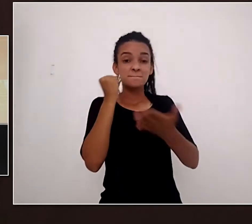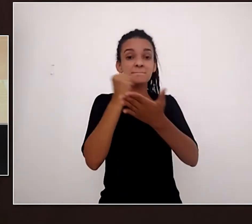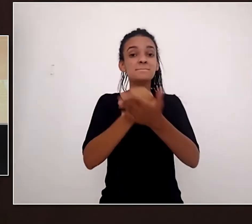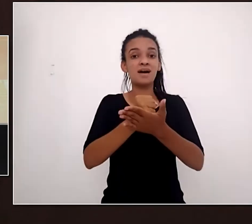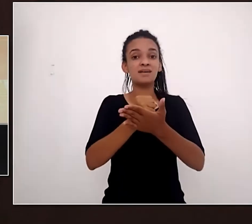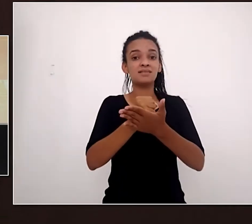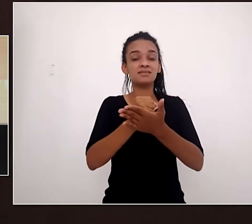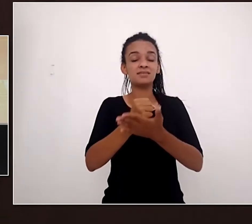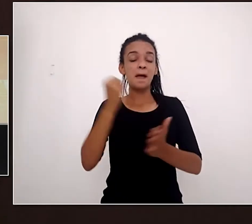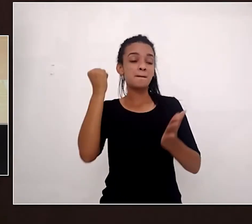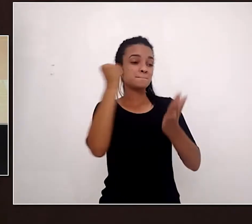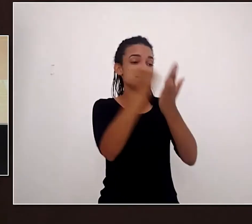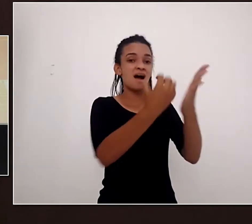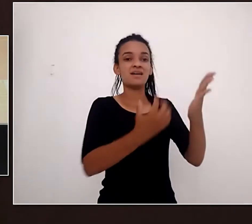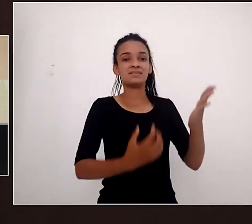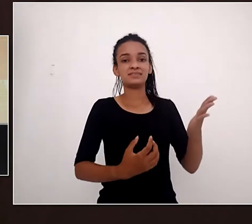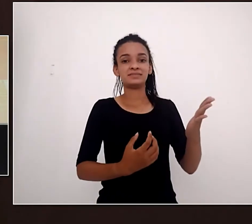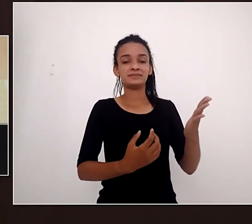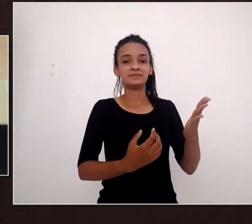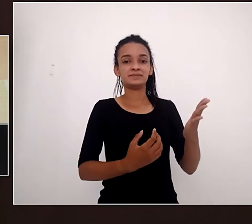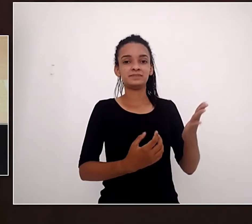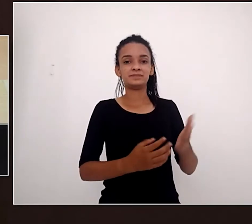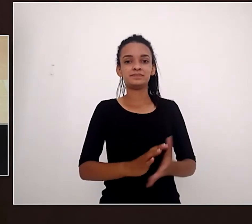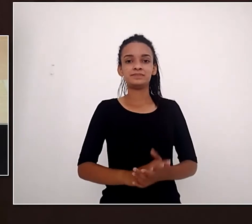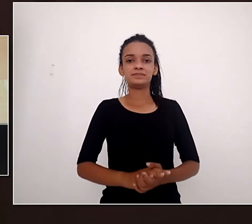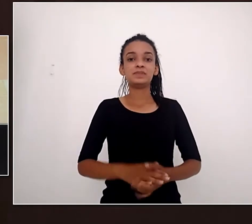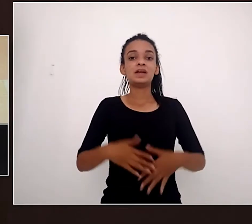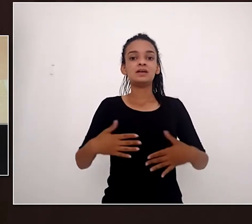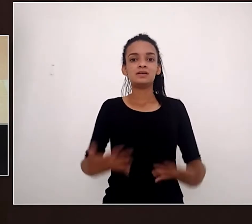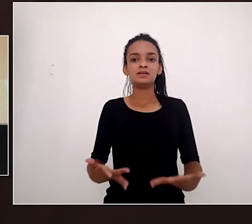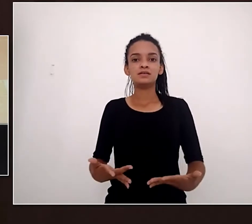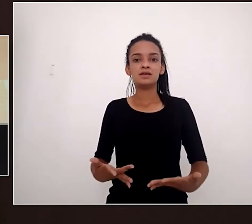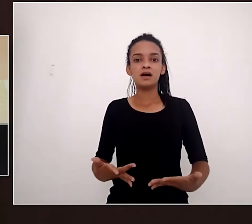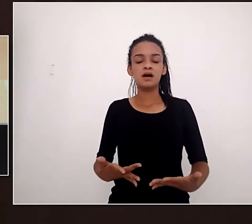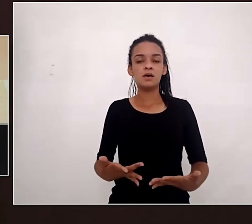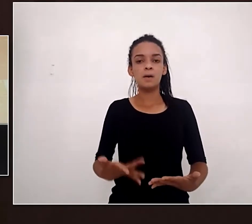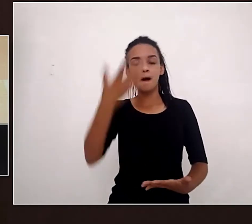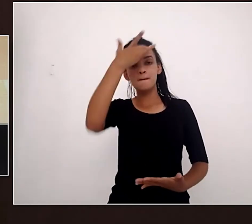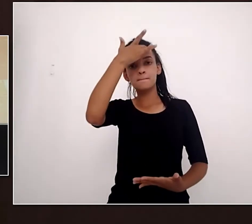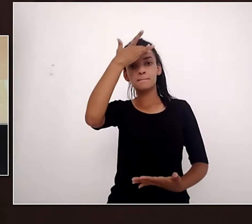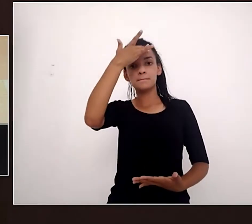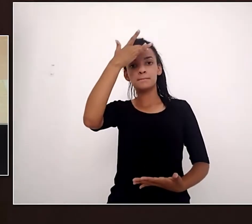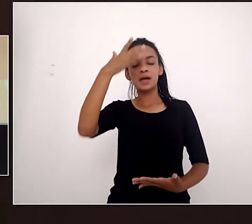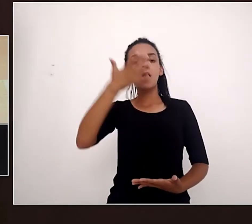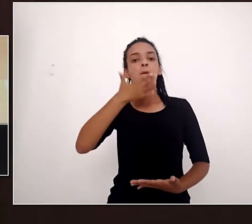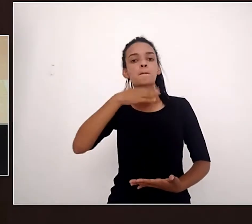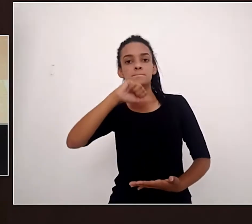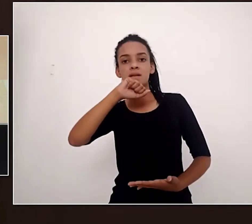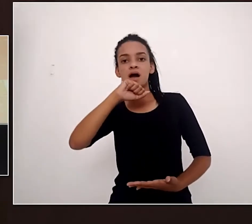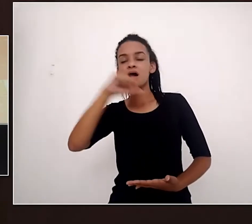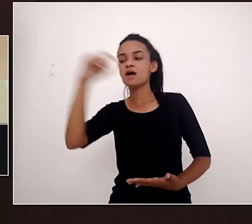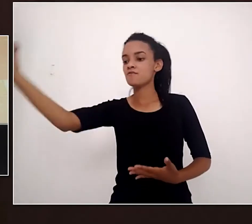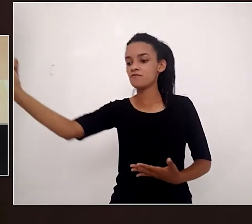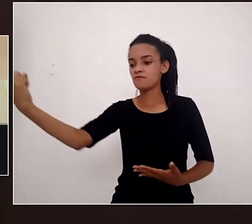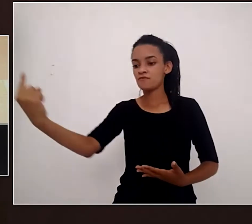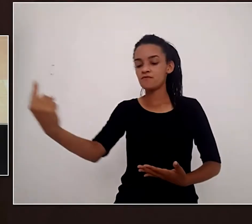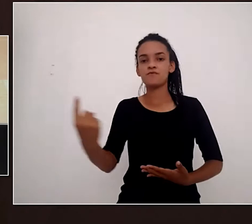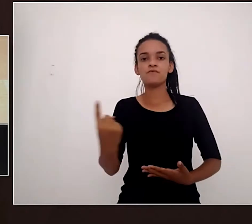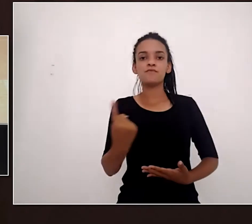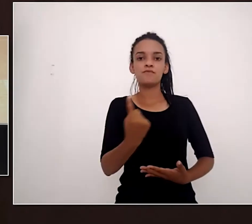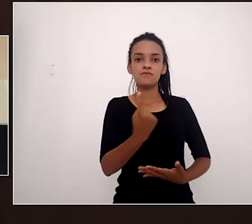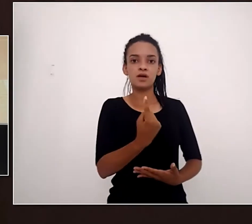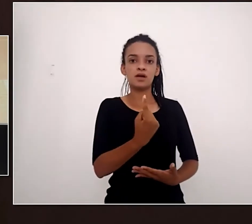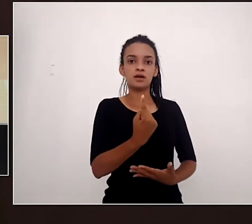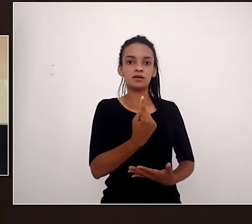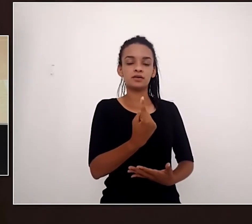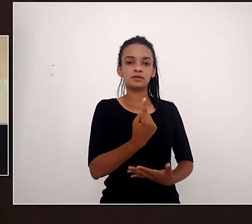da vinha virá, exterminará aqueles lavradores e passará a vinha a outros. Ao ouvirem